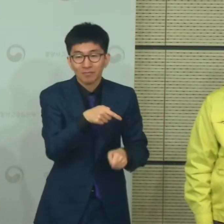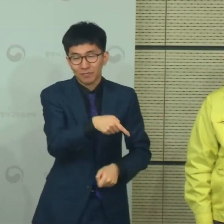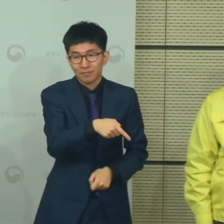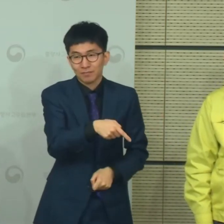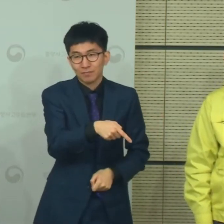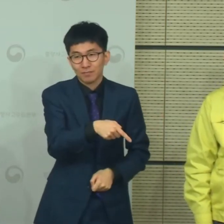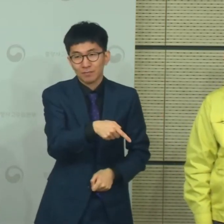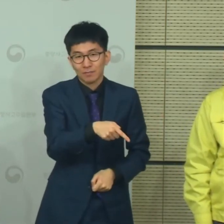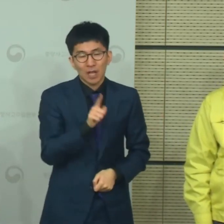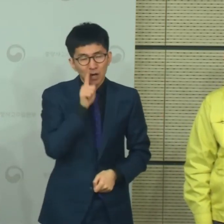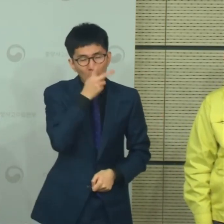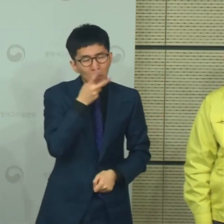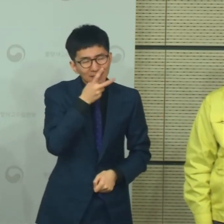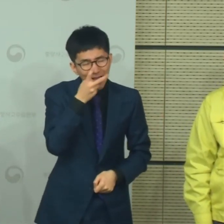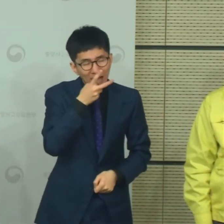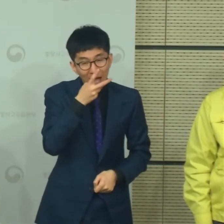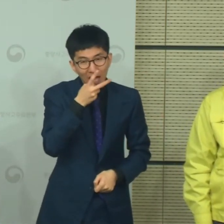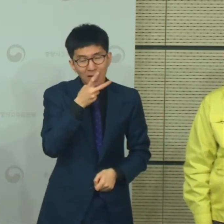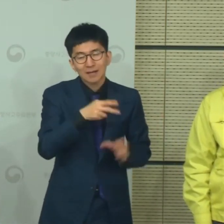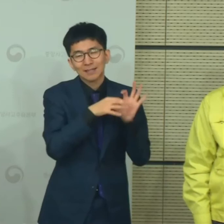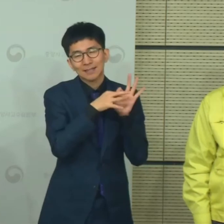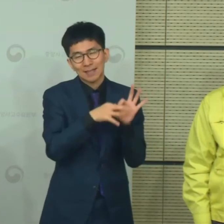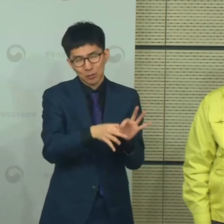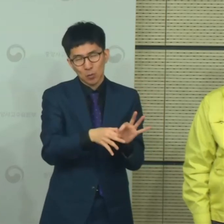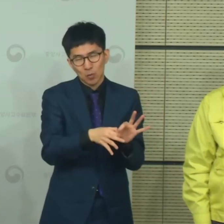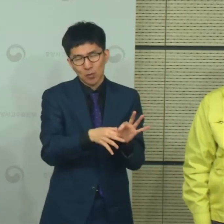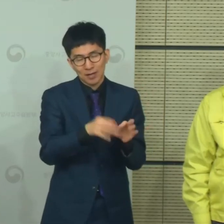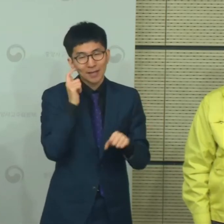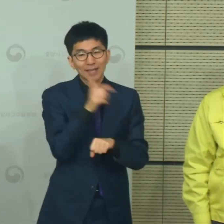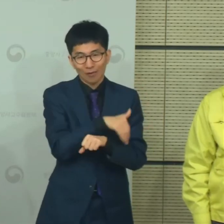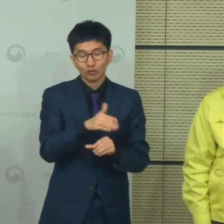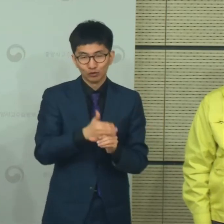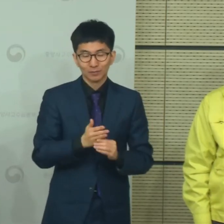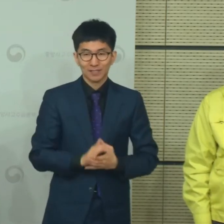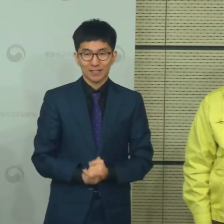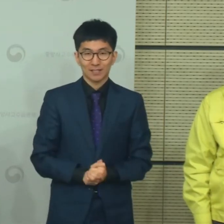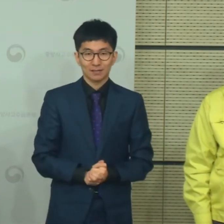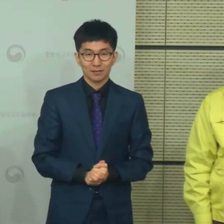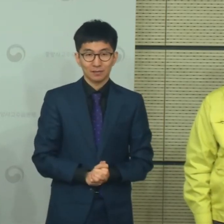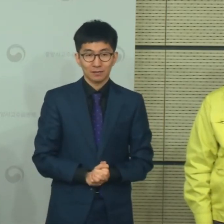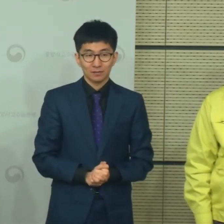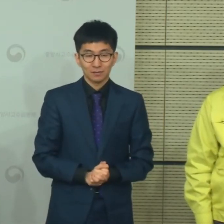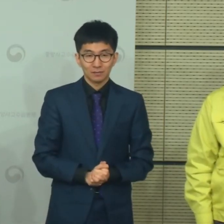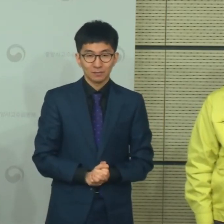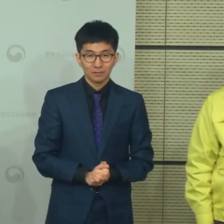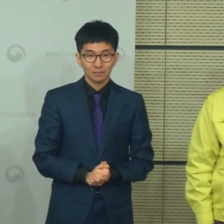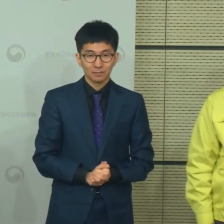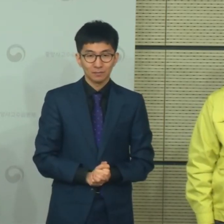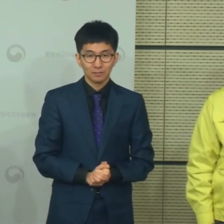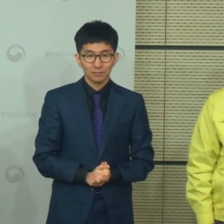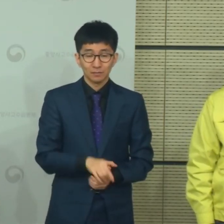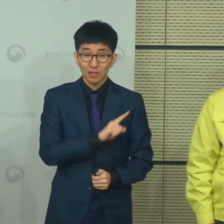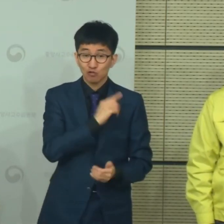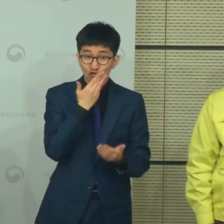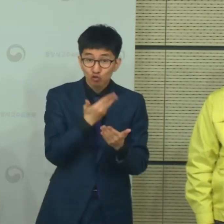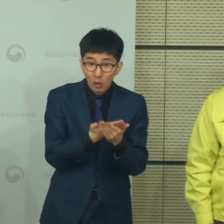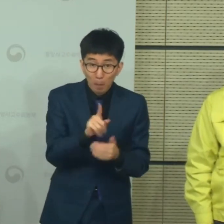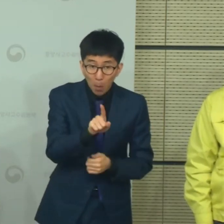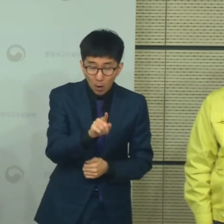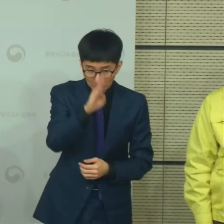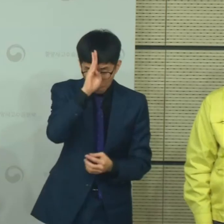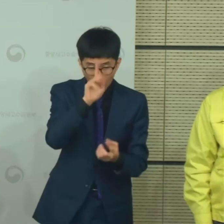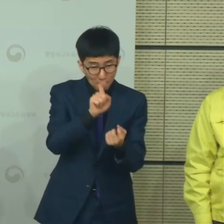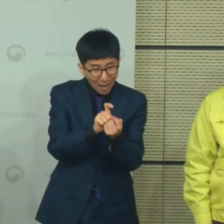이 검사의 역량을 좀 키우겠다라는 생각입니다. 그 다른 부분보다 검체 채취 역량을